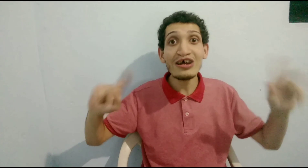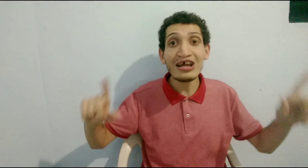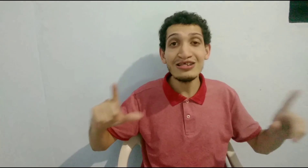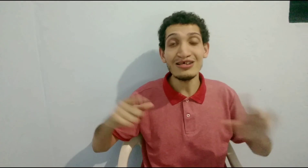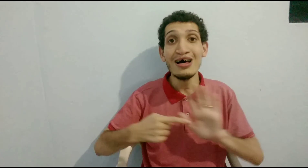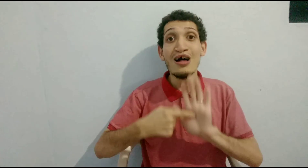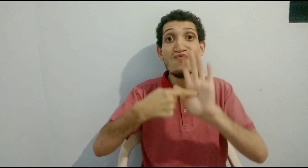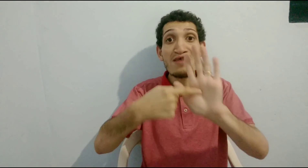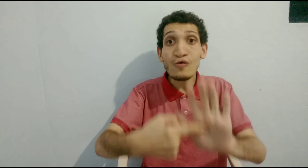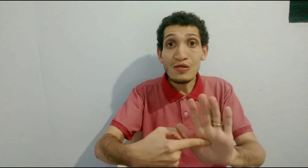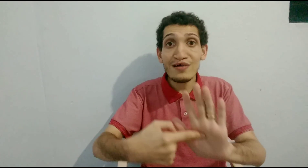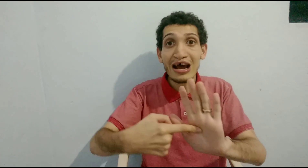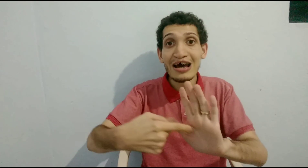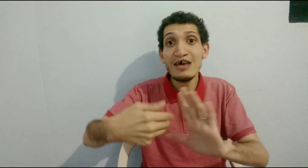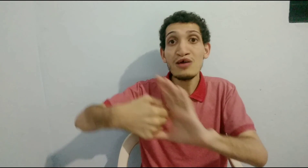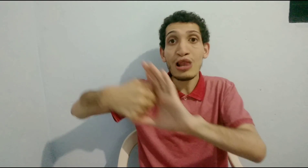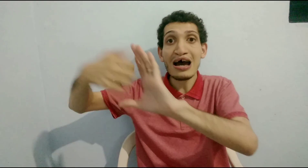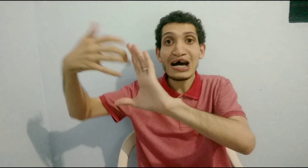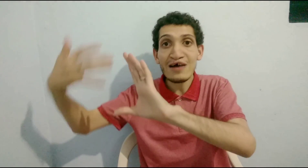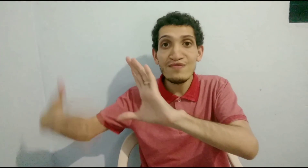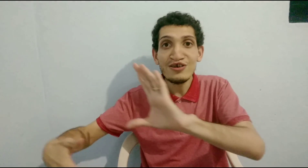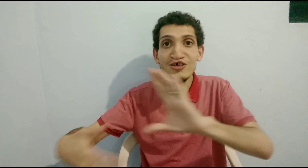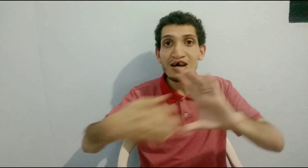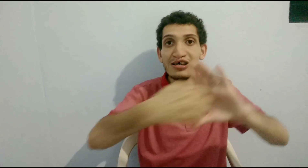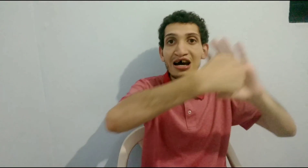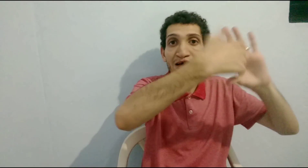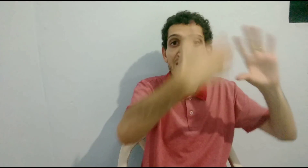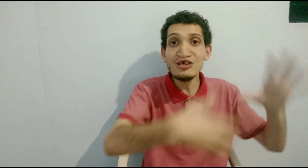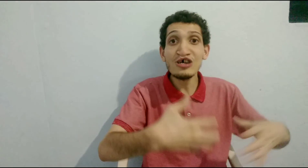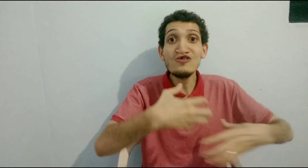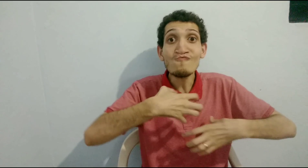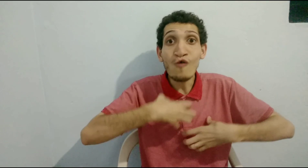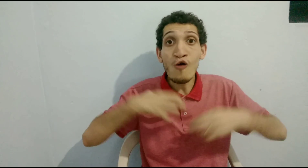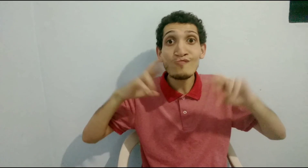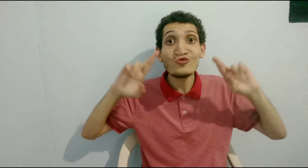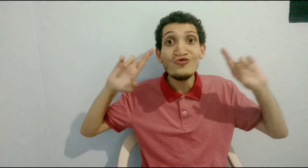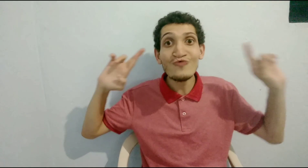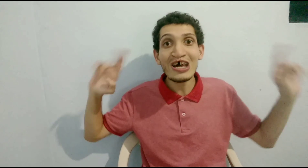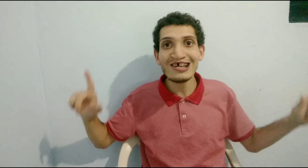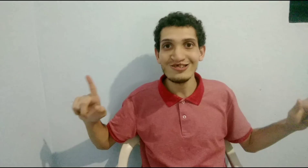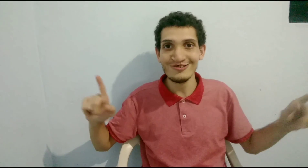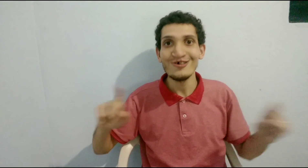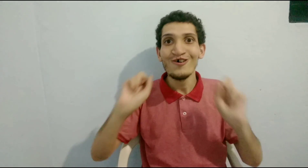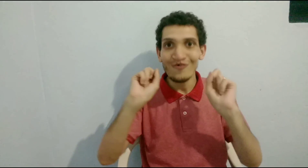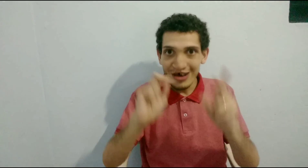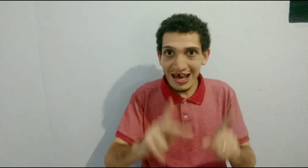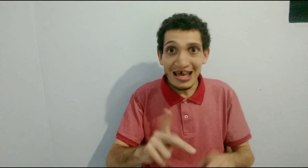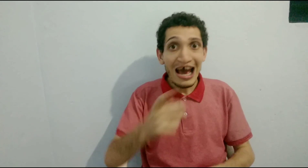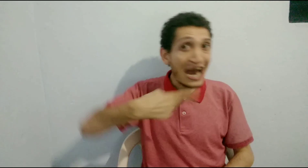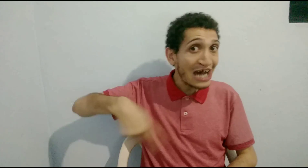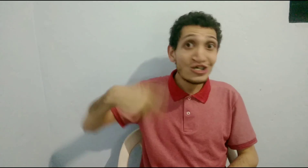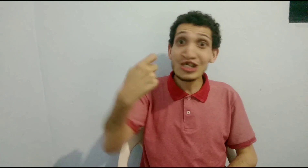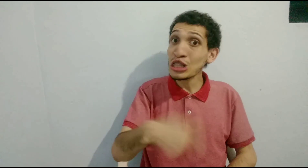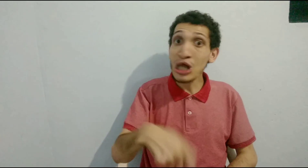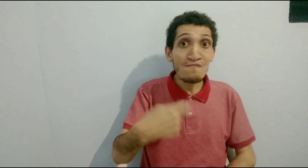diferentes, demonstrar, revelar características, características de formas diferentes. porque a gente não